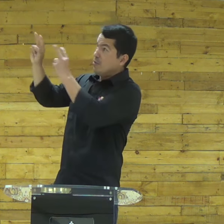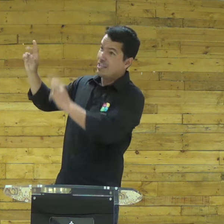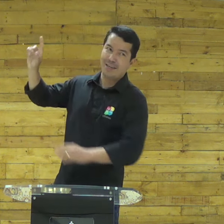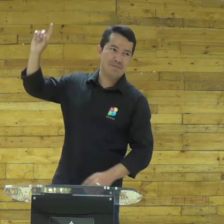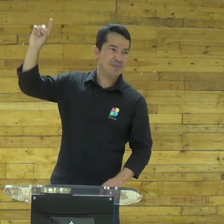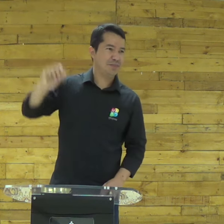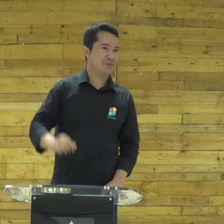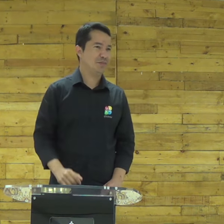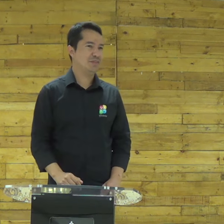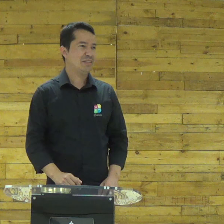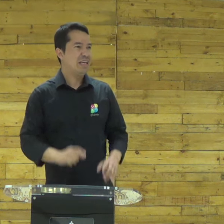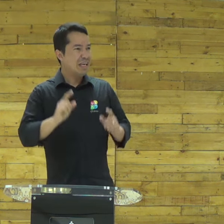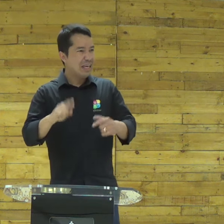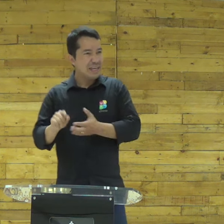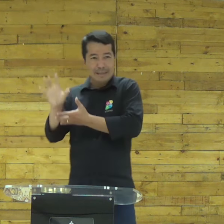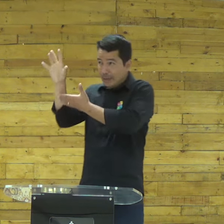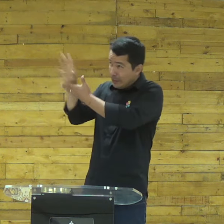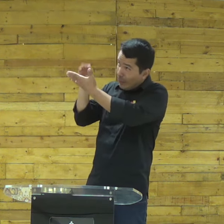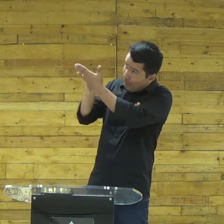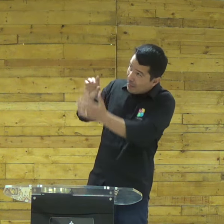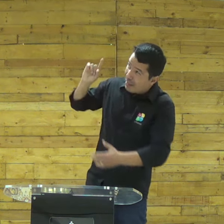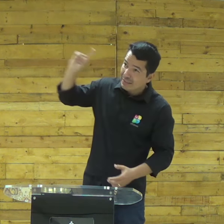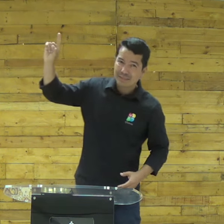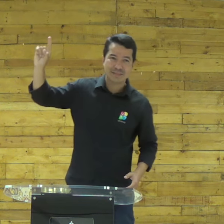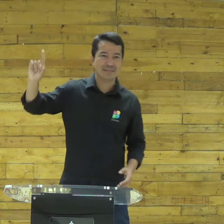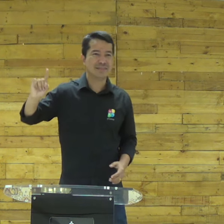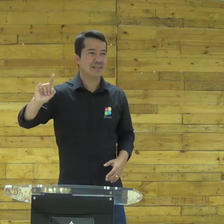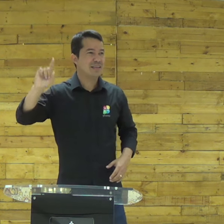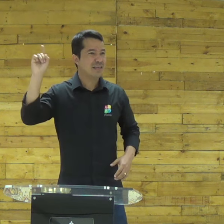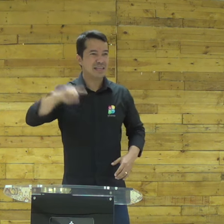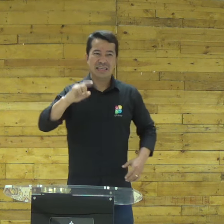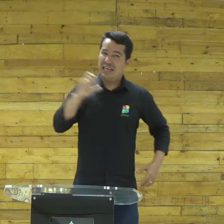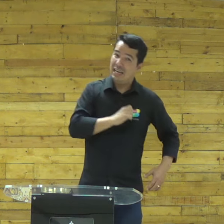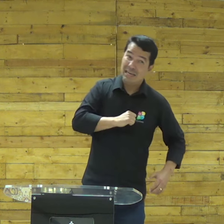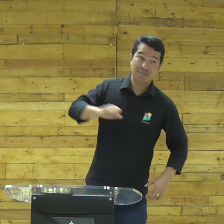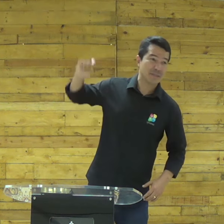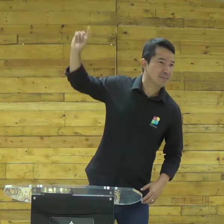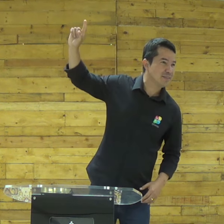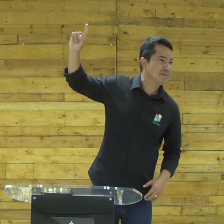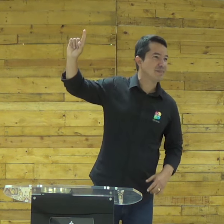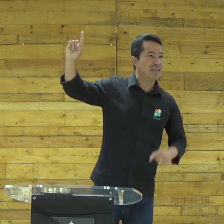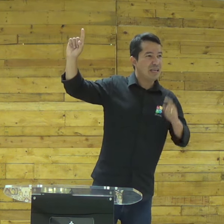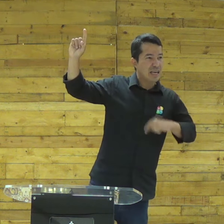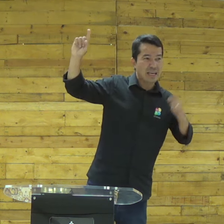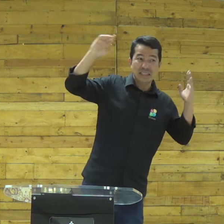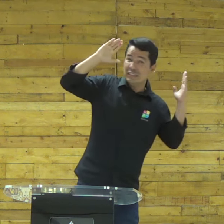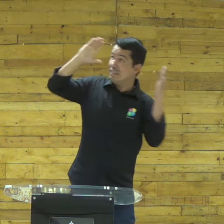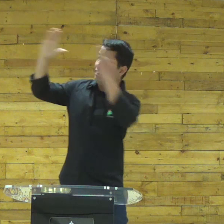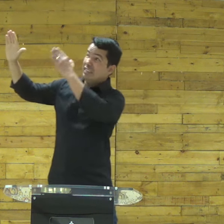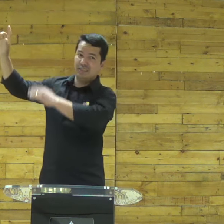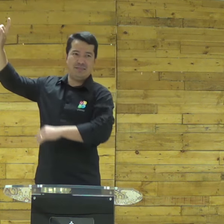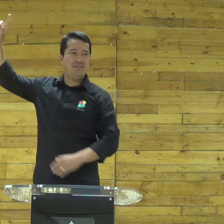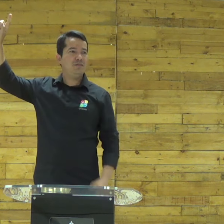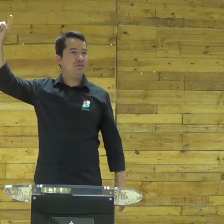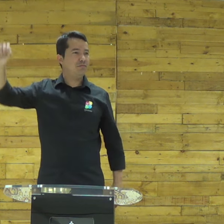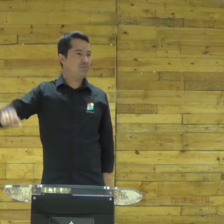é olhar para Deus é copiar é amar é se